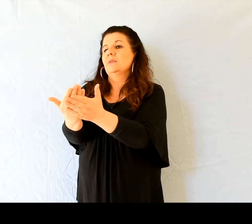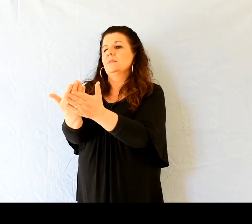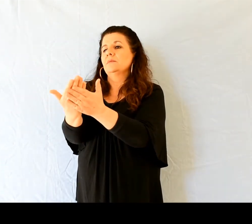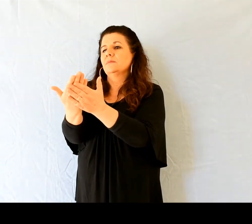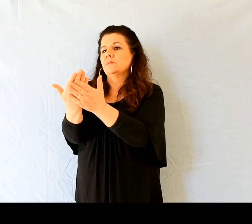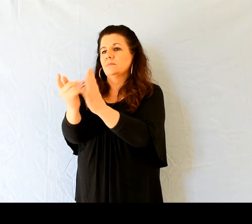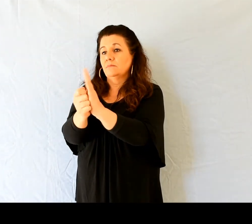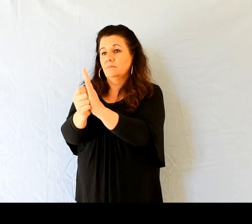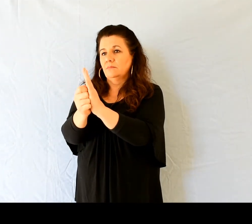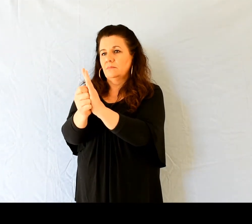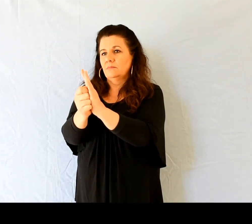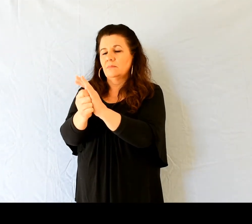Père, glorifie ton nom.